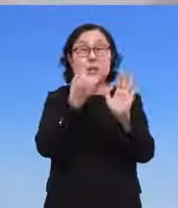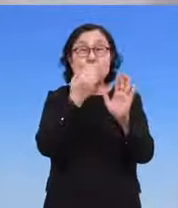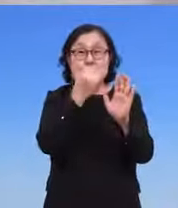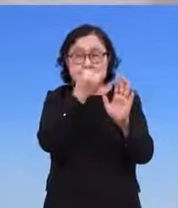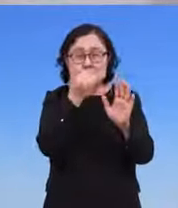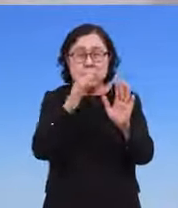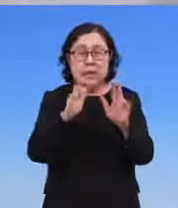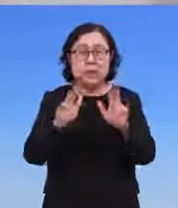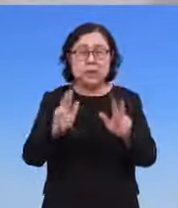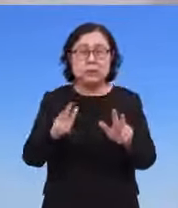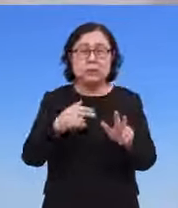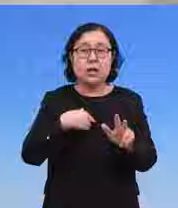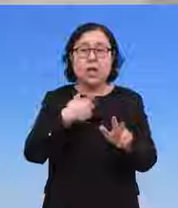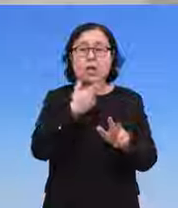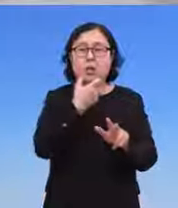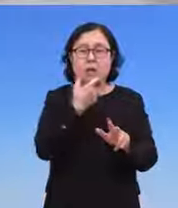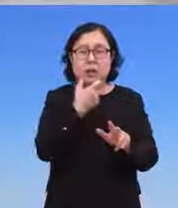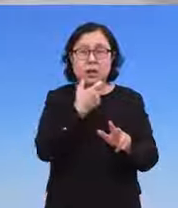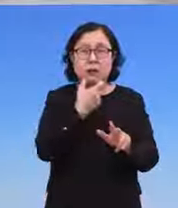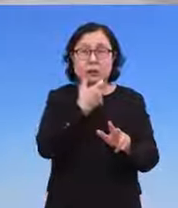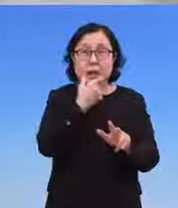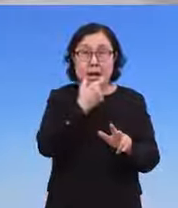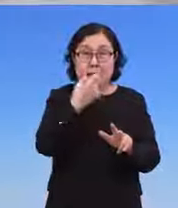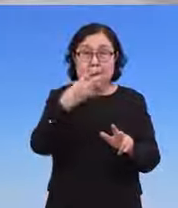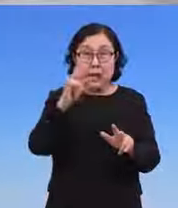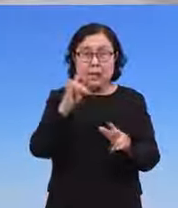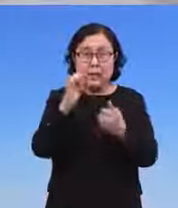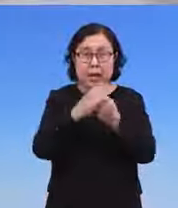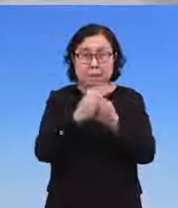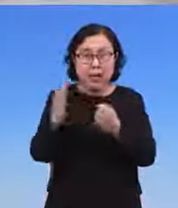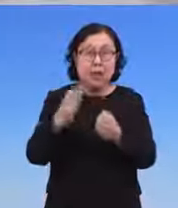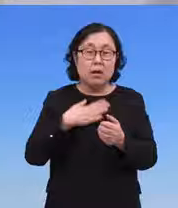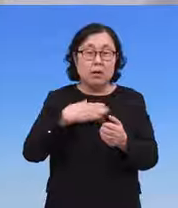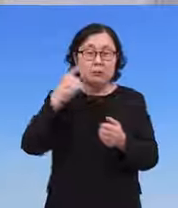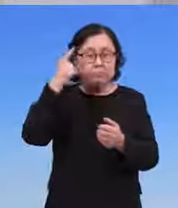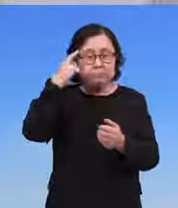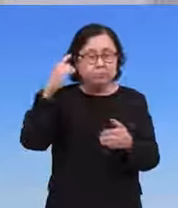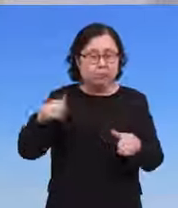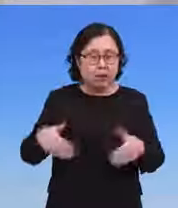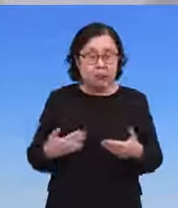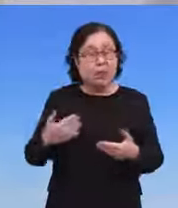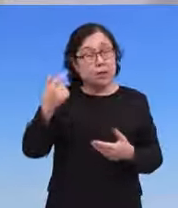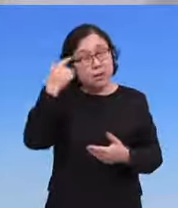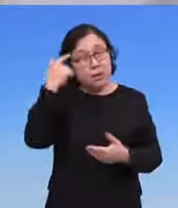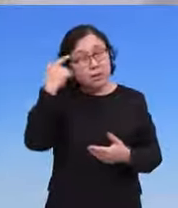은퇴할 나이가 됐는데 뭘 여기에 내가 쓸데없이 에너지를 쓰겠나. 그러니까 가볍게